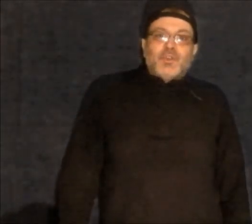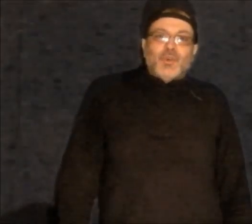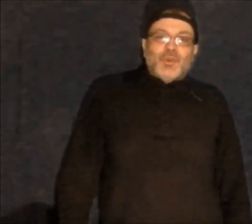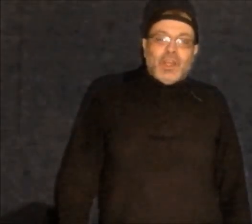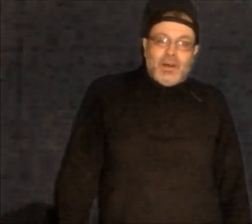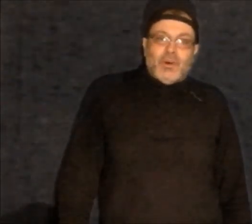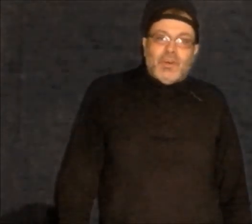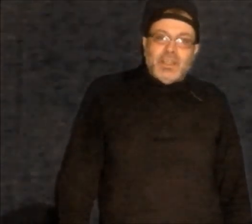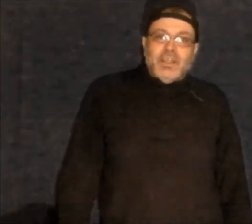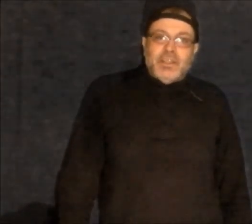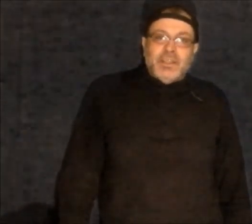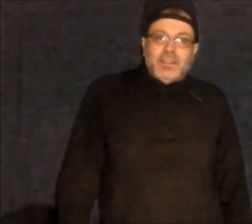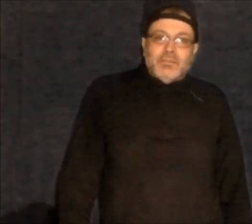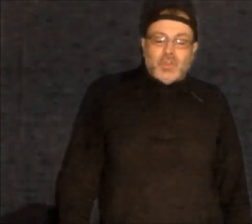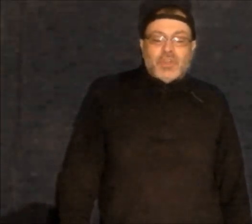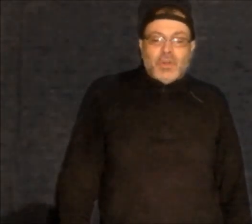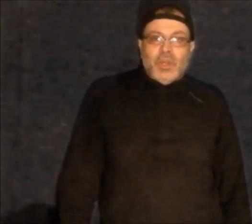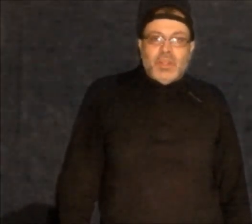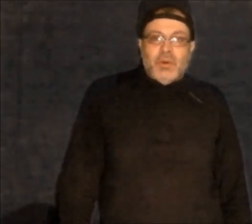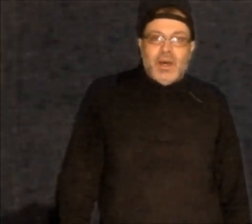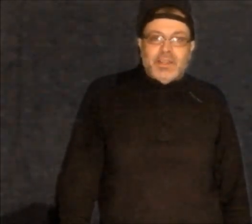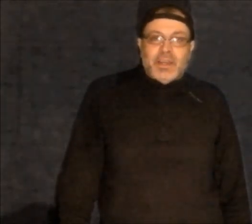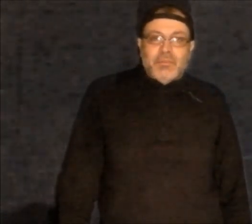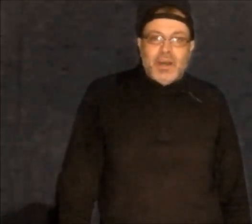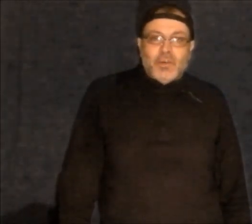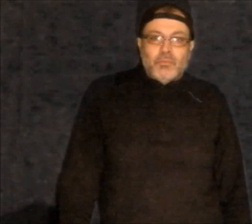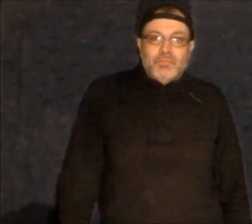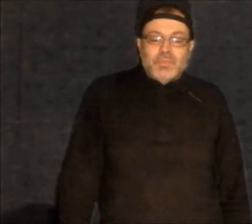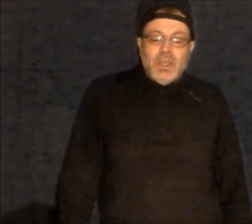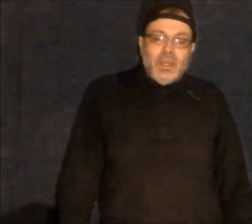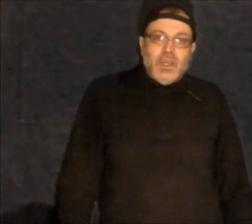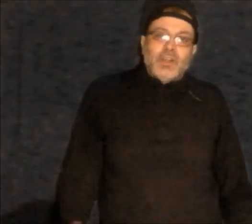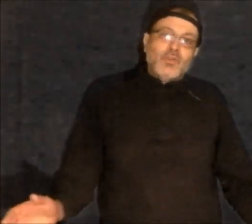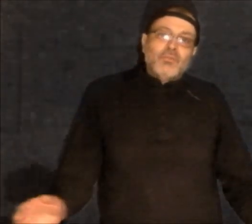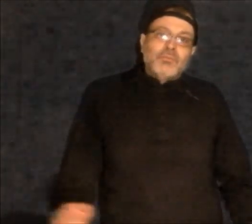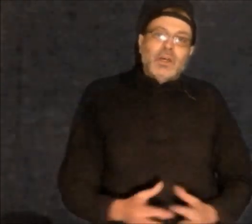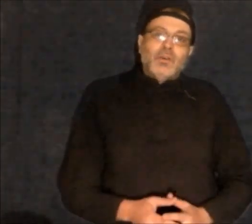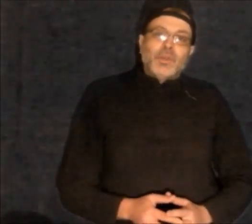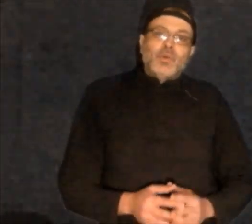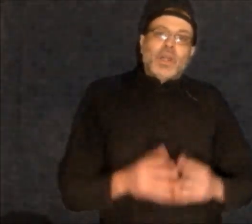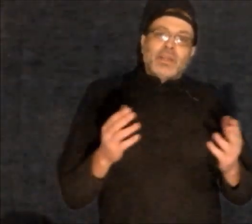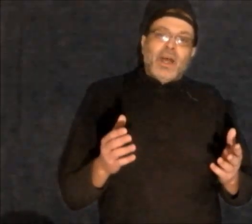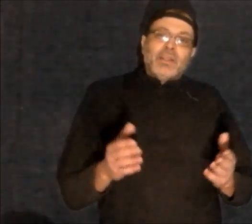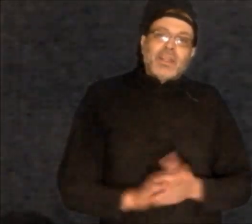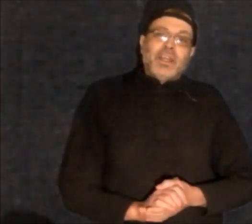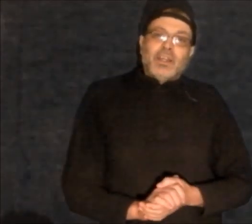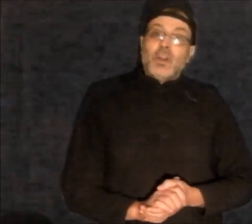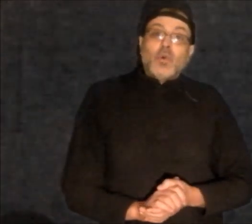صحت يا القوى فإنني مشخشخ عندما ألتقي معكم. اليوم أريد أن أتحدث